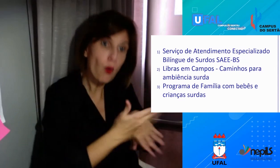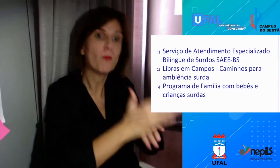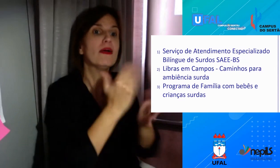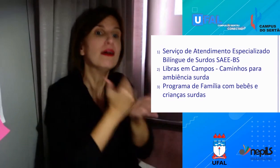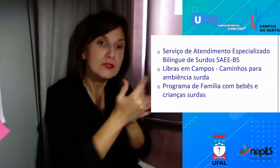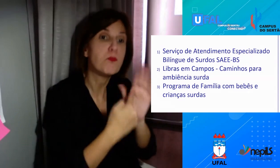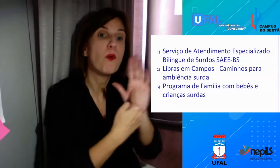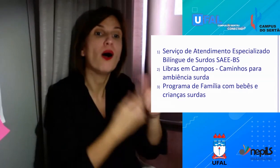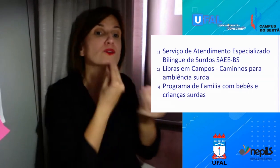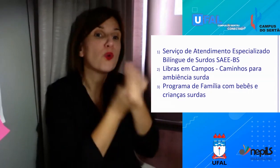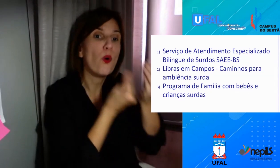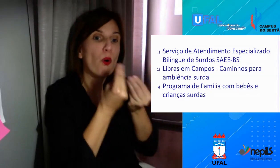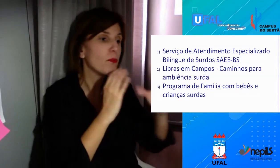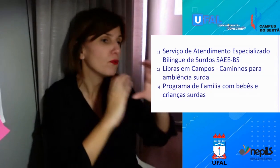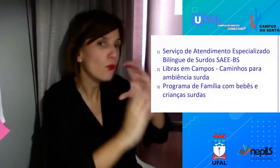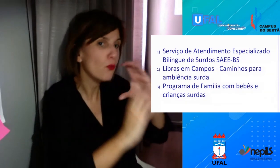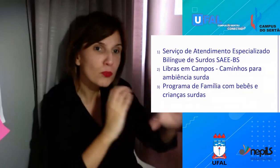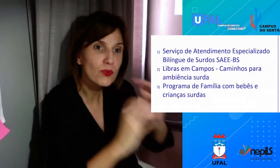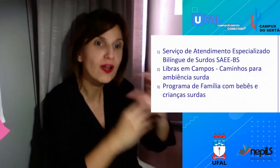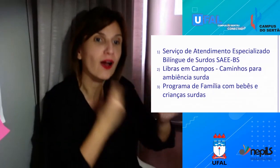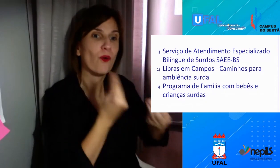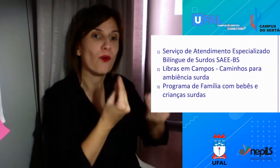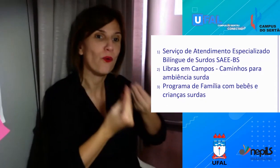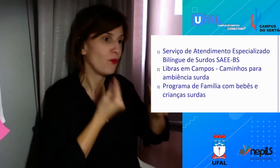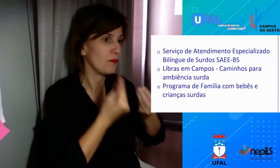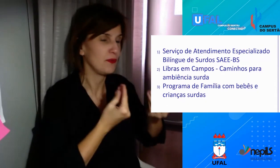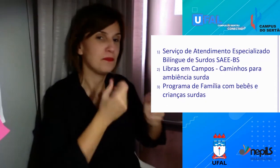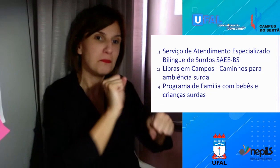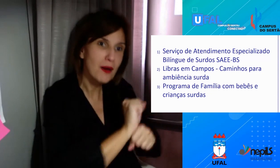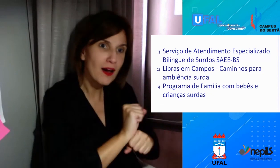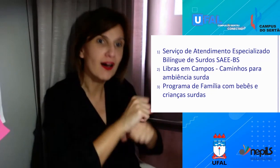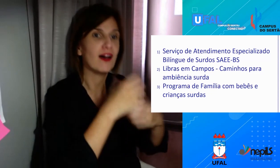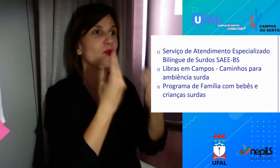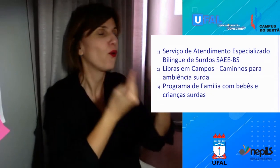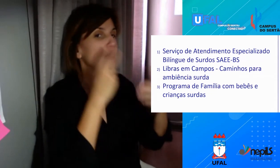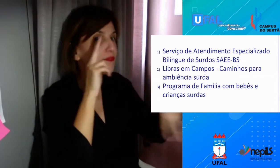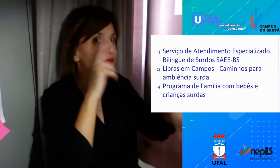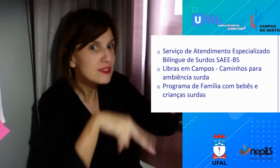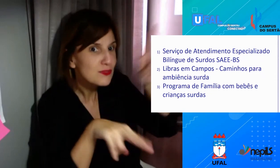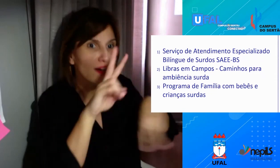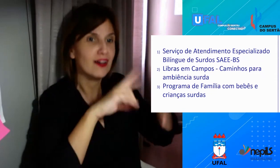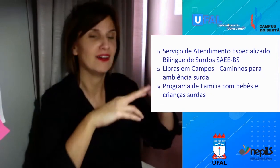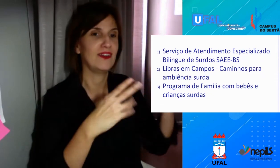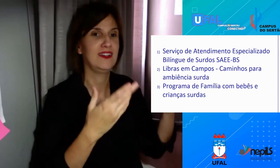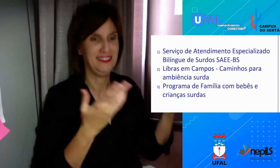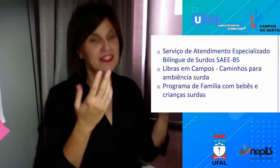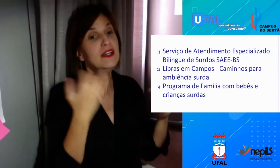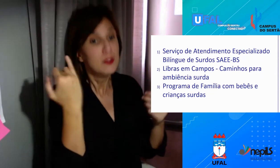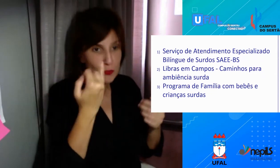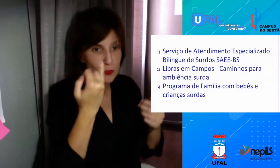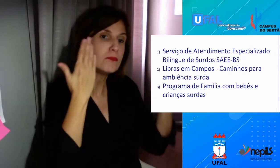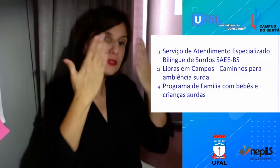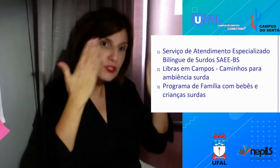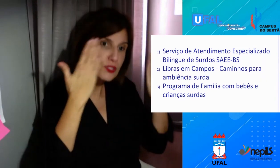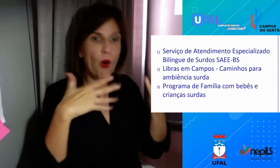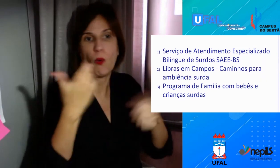explicadas, sejam orientações iniciais para os pais, para que os pais compreendam a importância da comunicação,